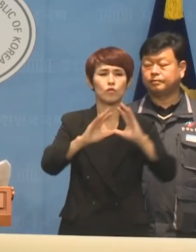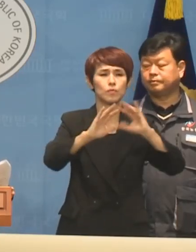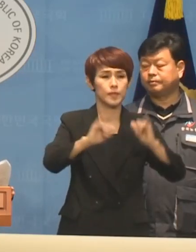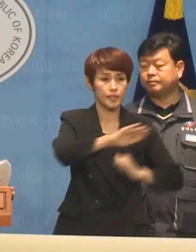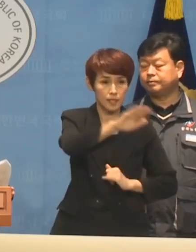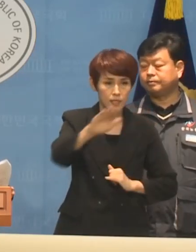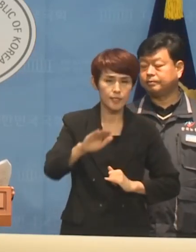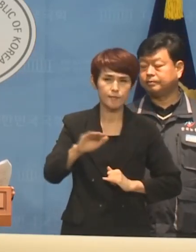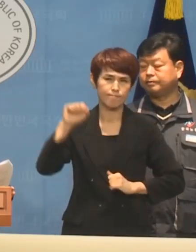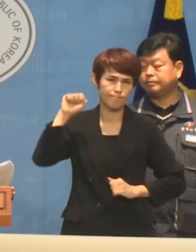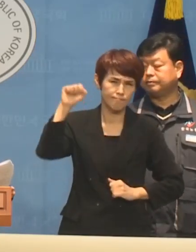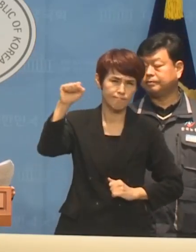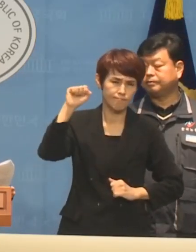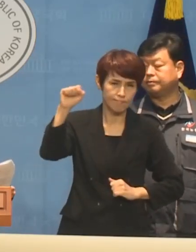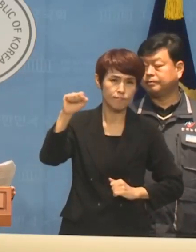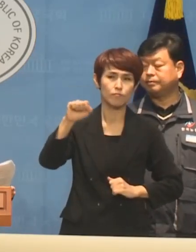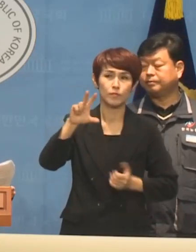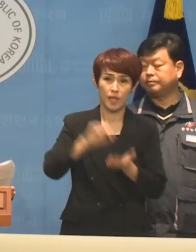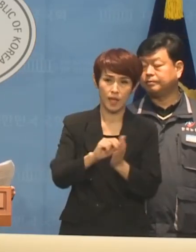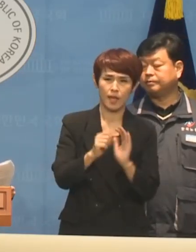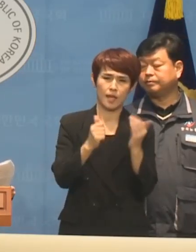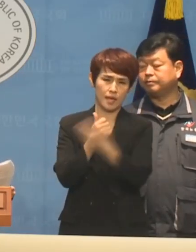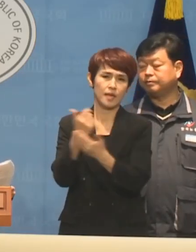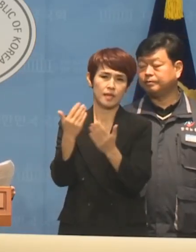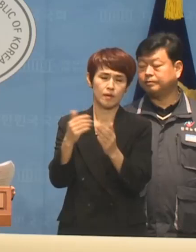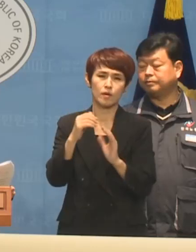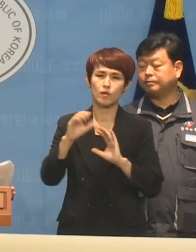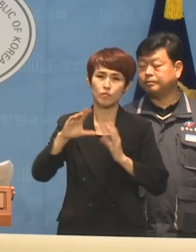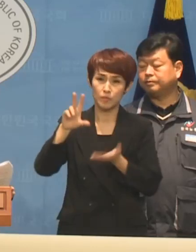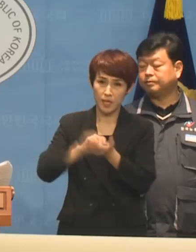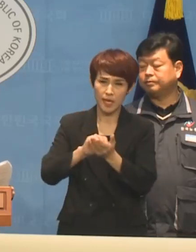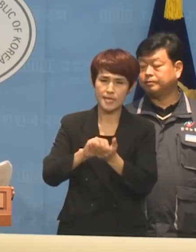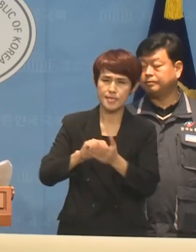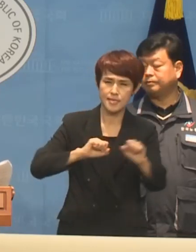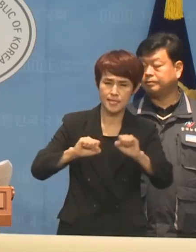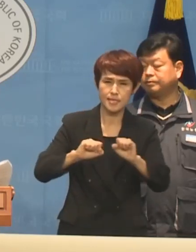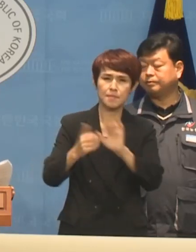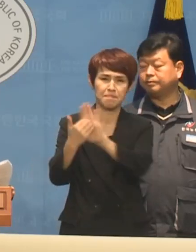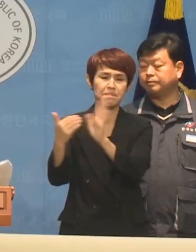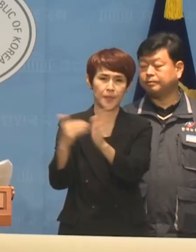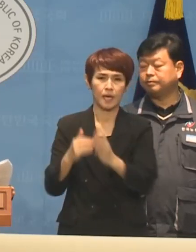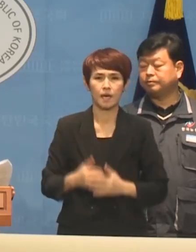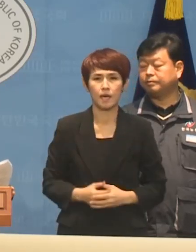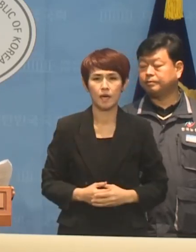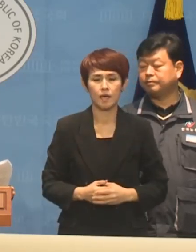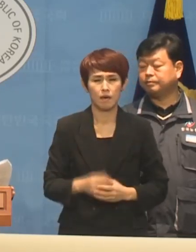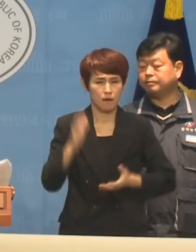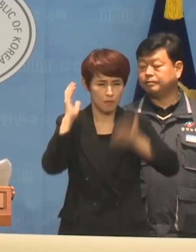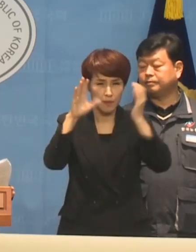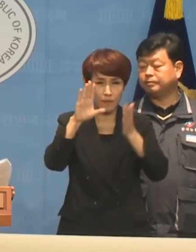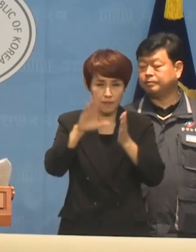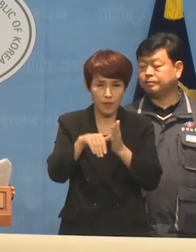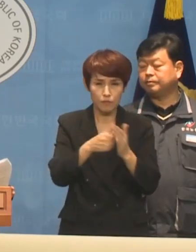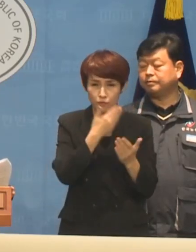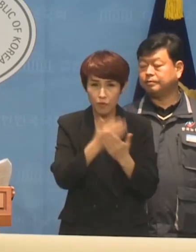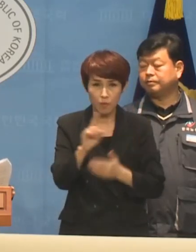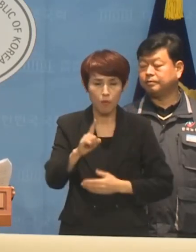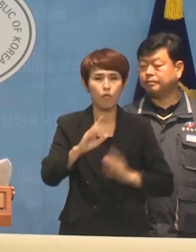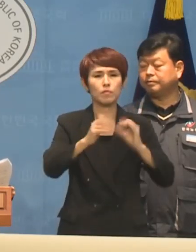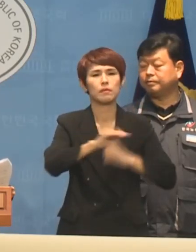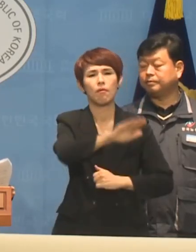이를 지켜냈습니다. 최근 혼란의 시간을 지나면서 우리는 모든 답이 결국 시민에게 있다는